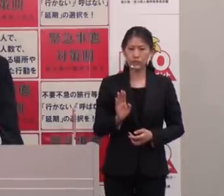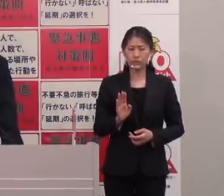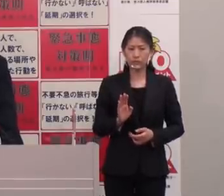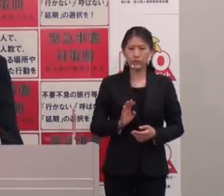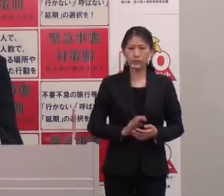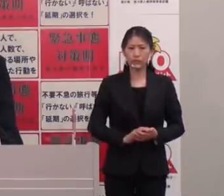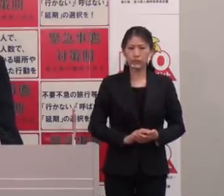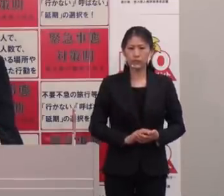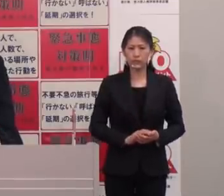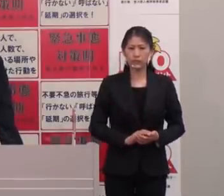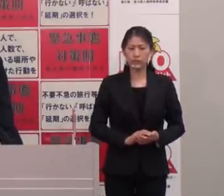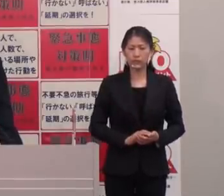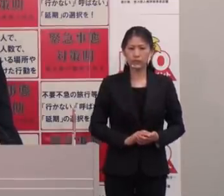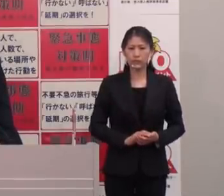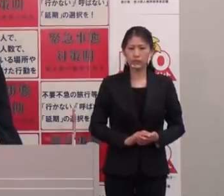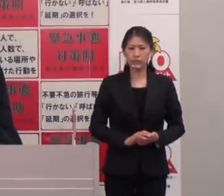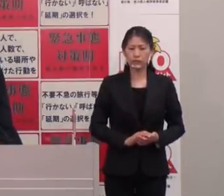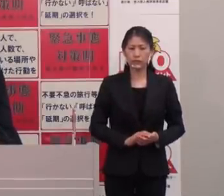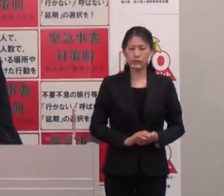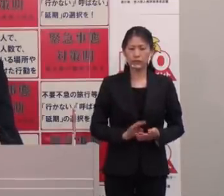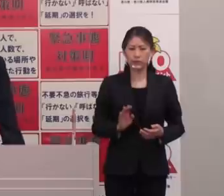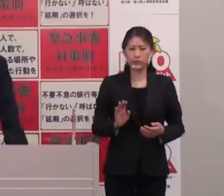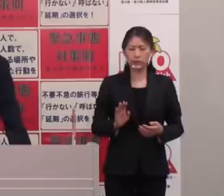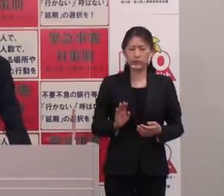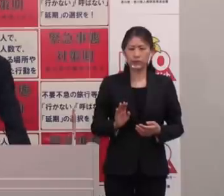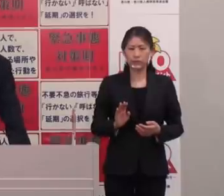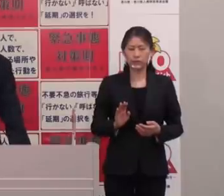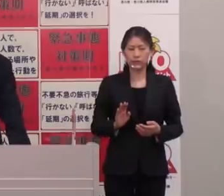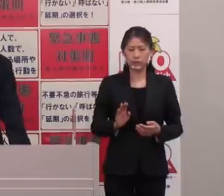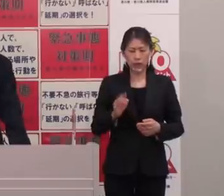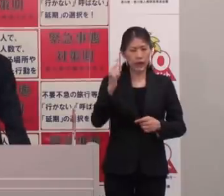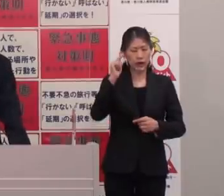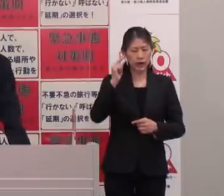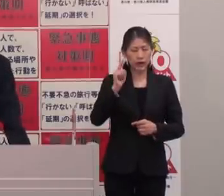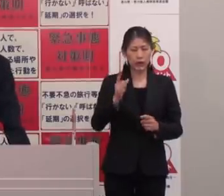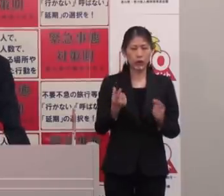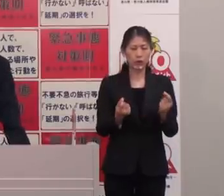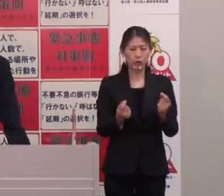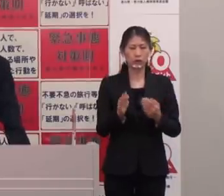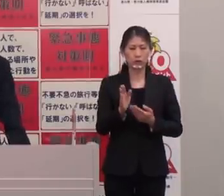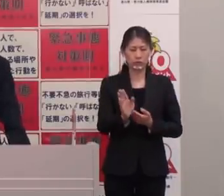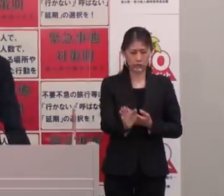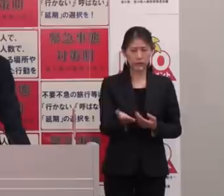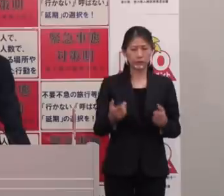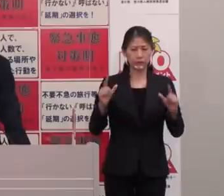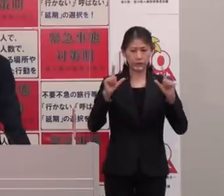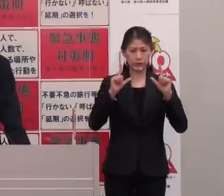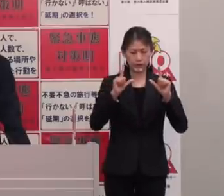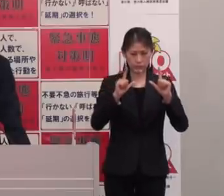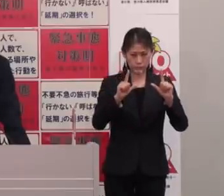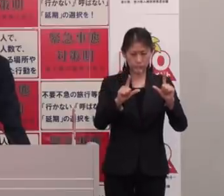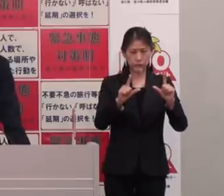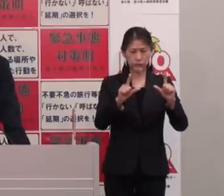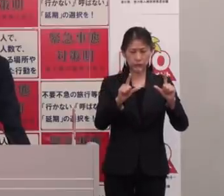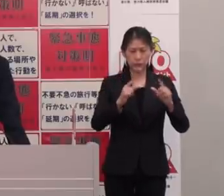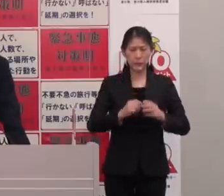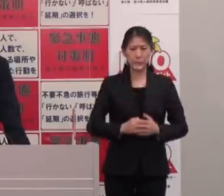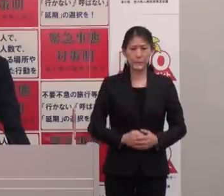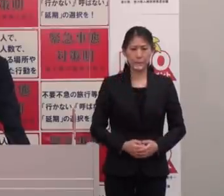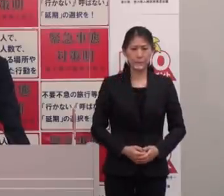されていないという状況なんでしょうか。 まあ、そのどちらからかというか、子どもの関係があってです